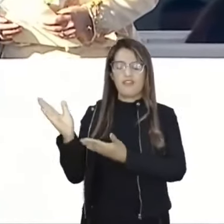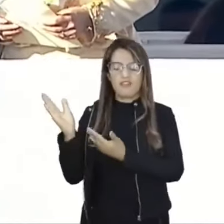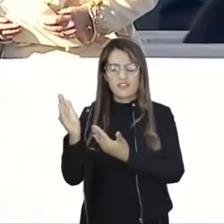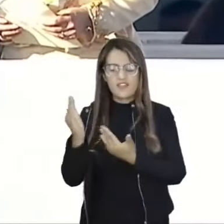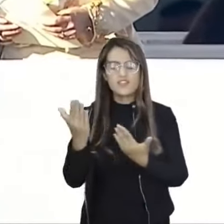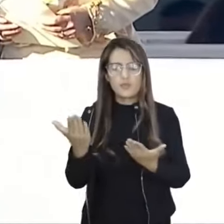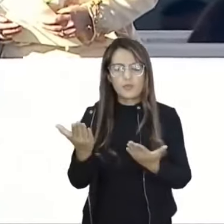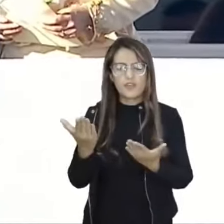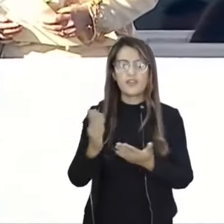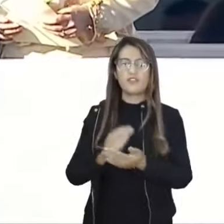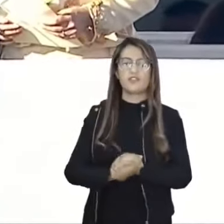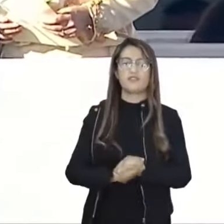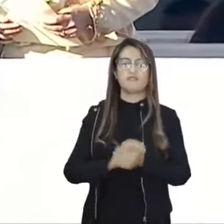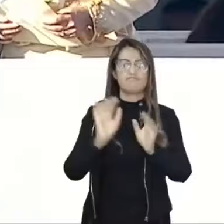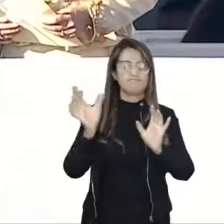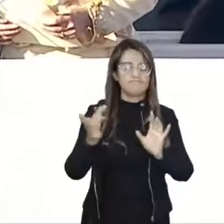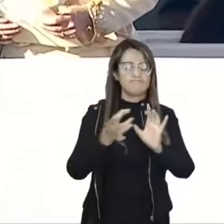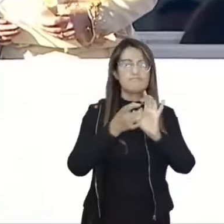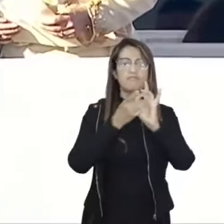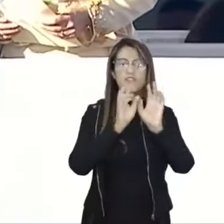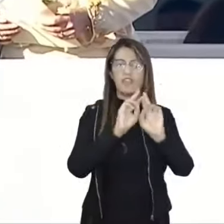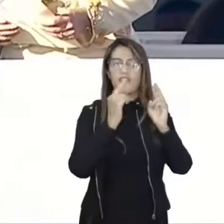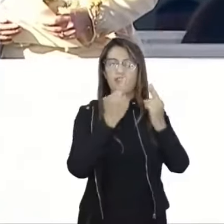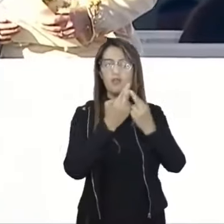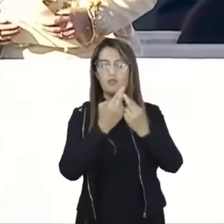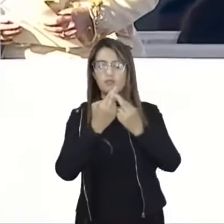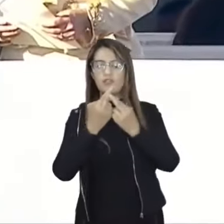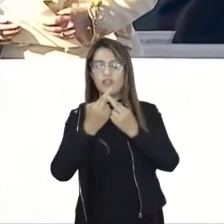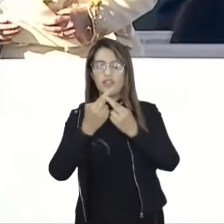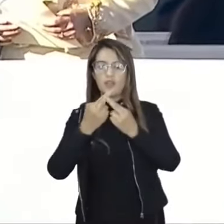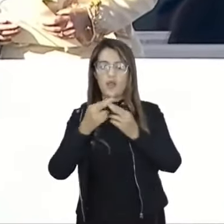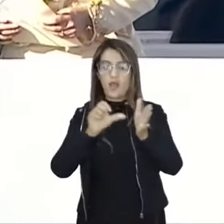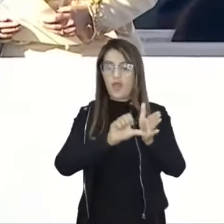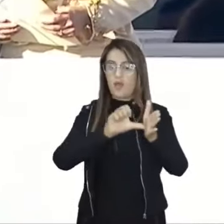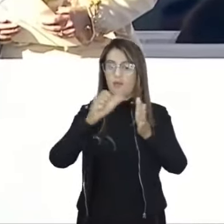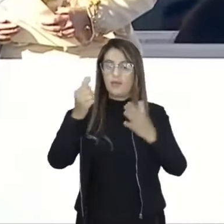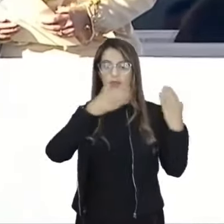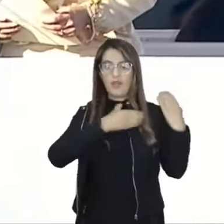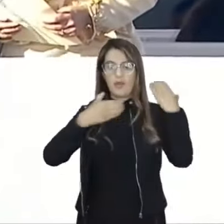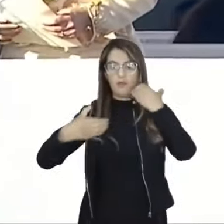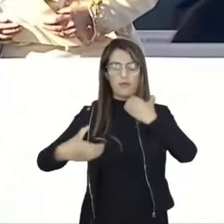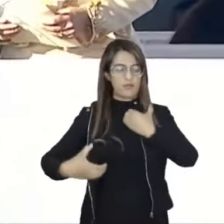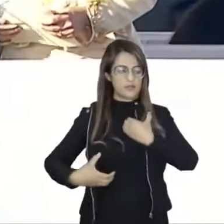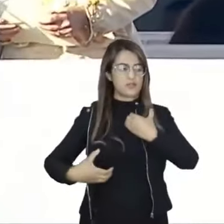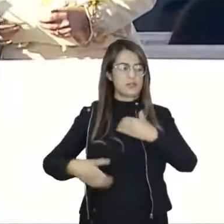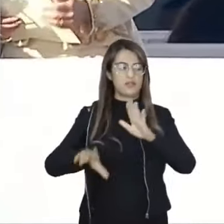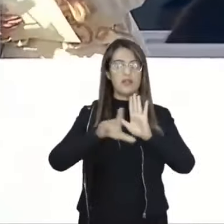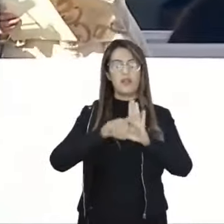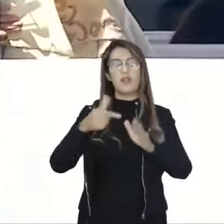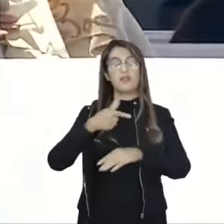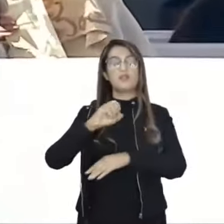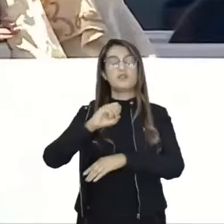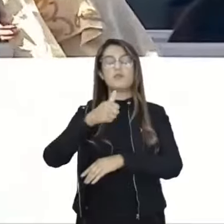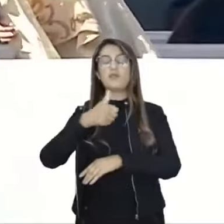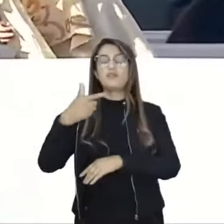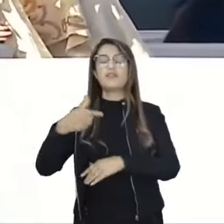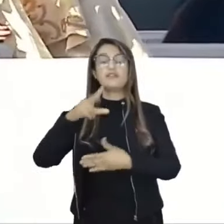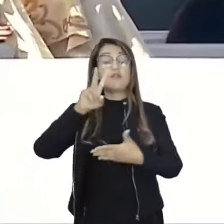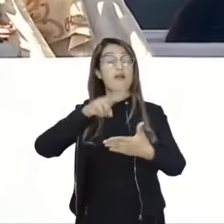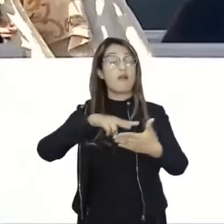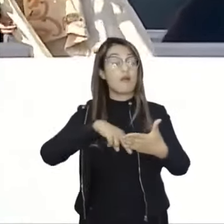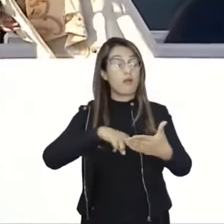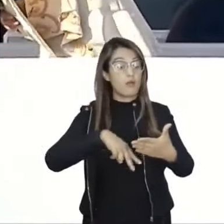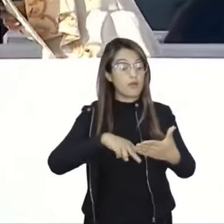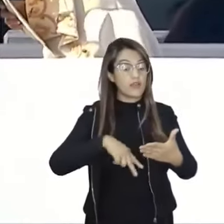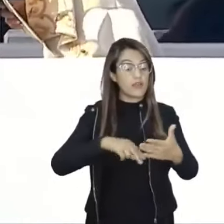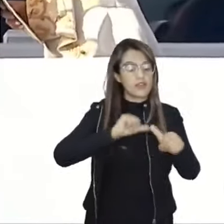o discurso da minha primeira posse na Previdência, em 2003. E o que li tornou ainda mais